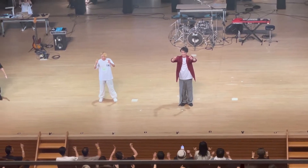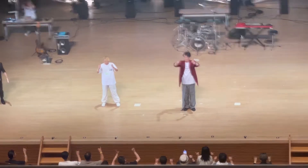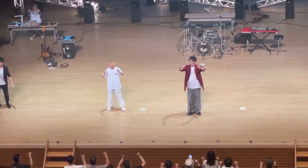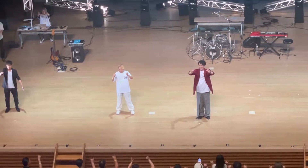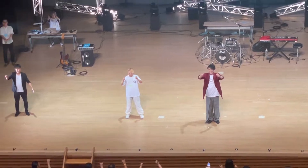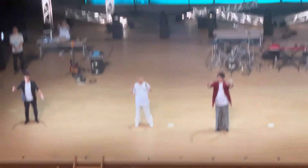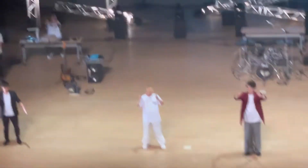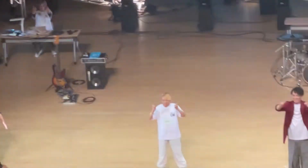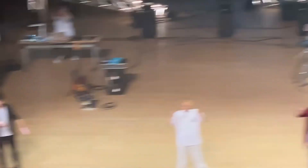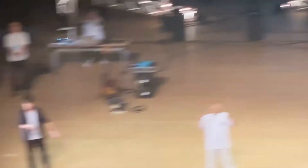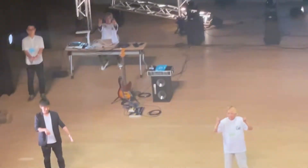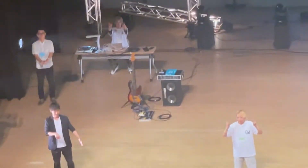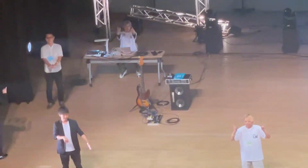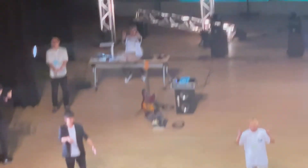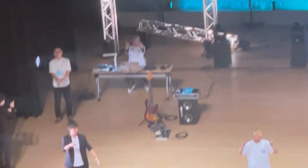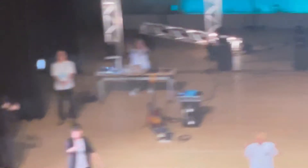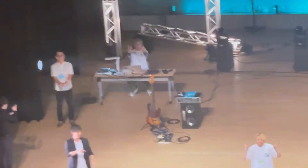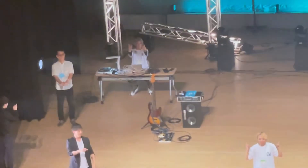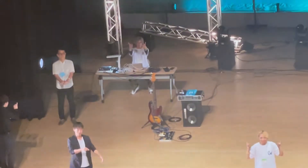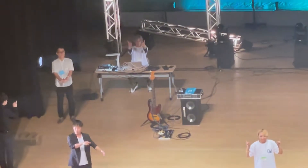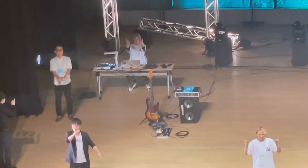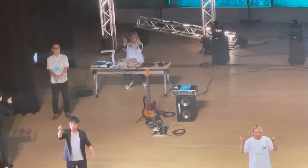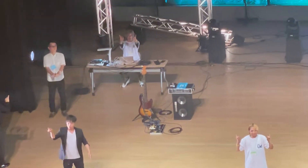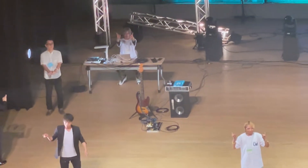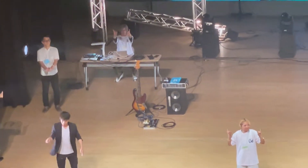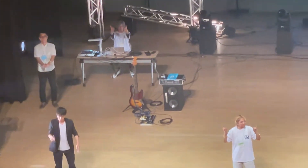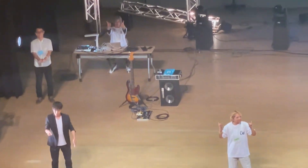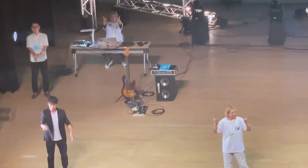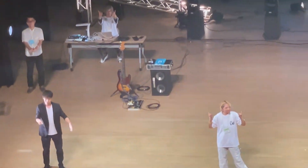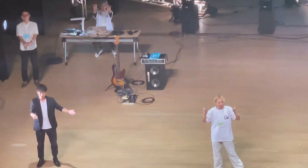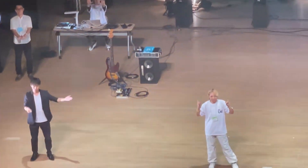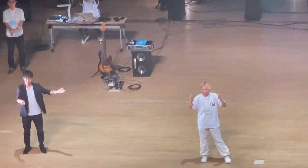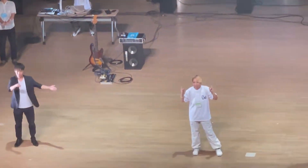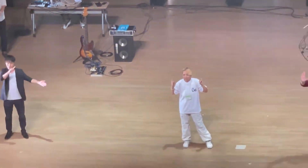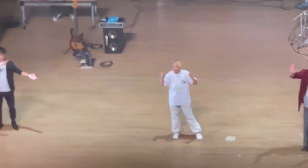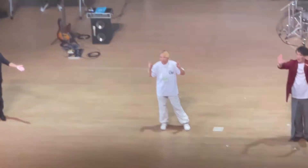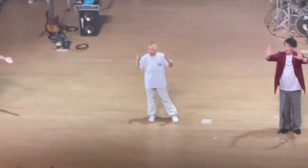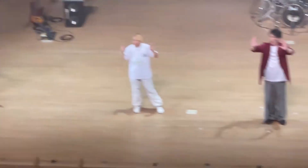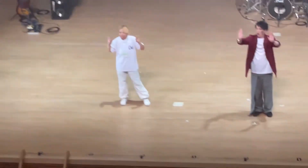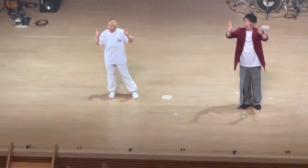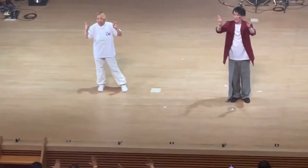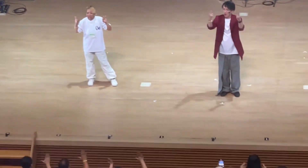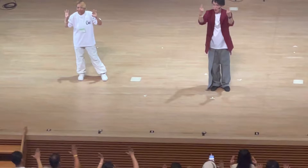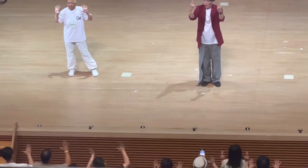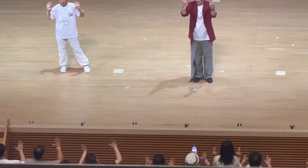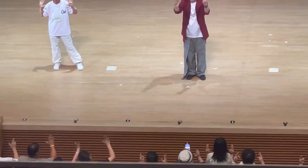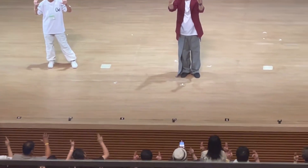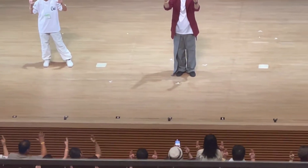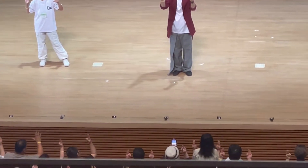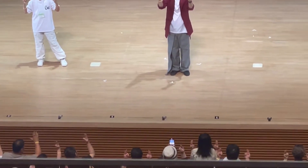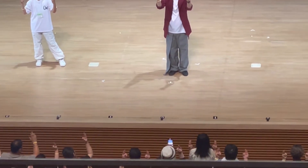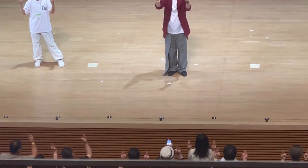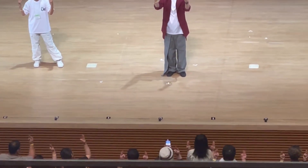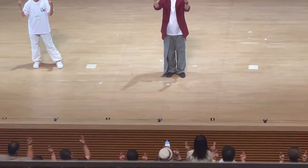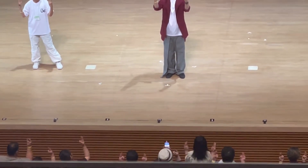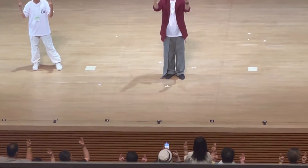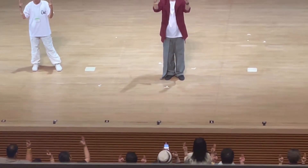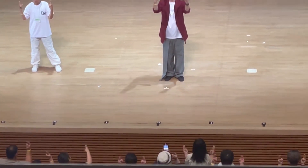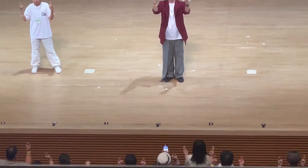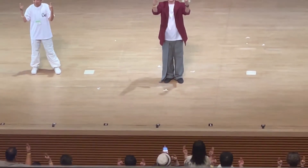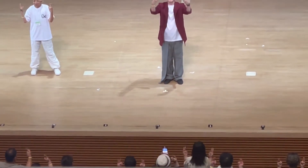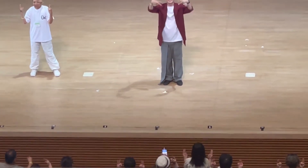チーで、ツ、あいて、とはと、いいね、